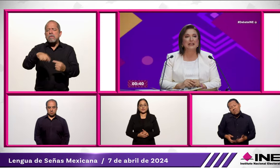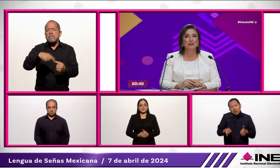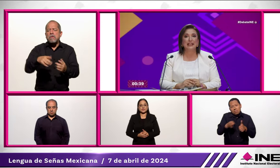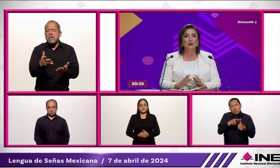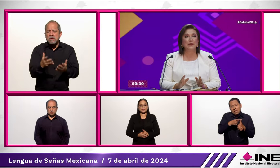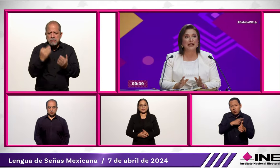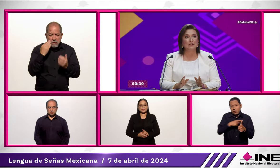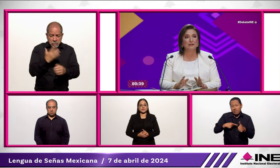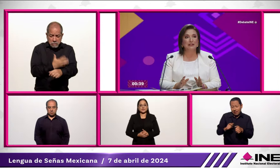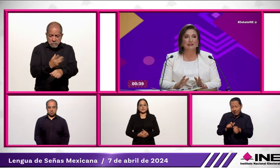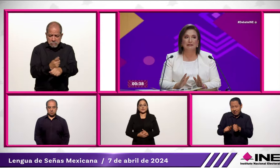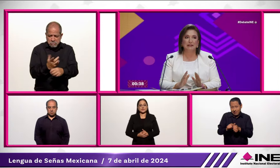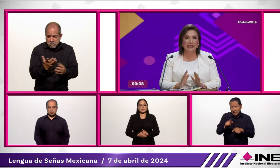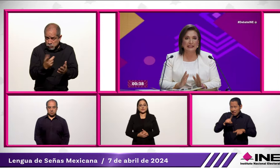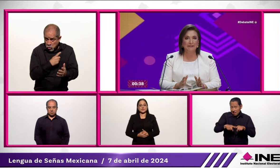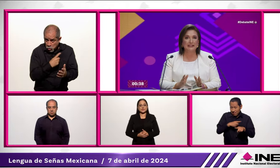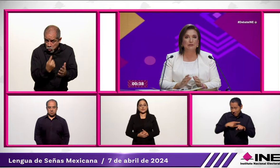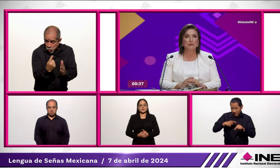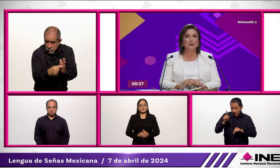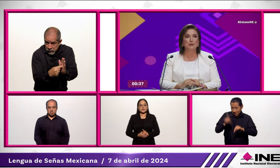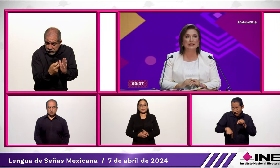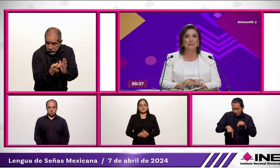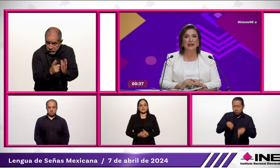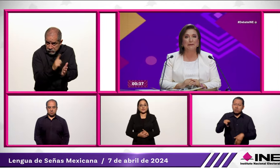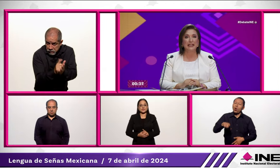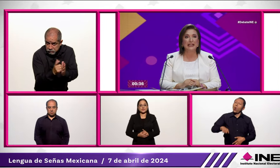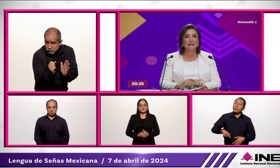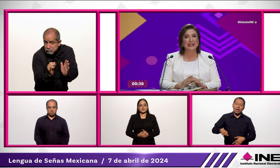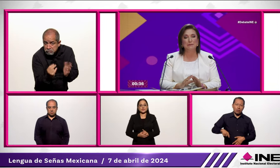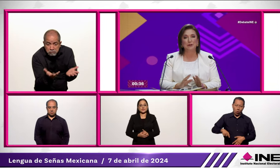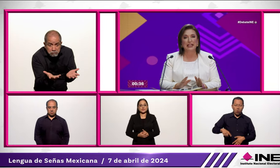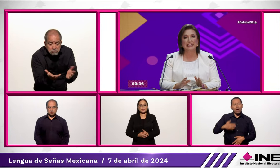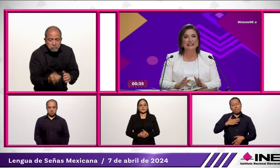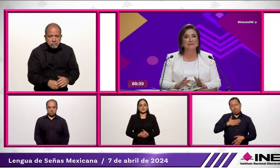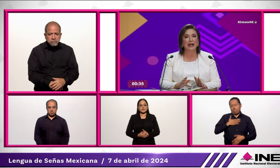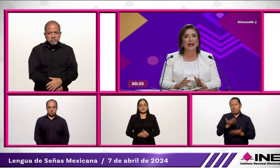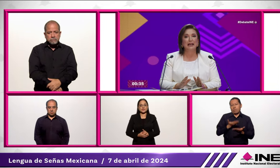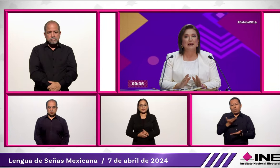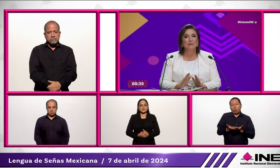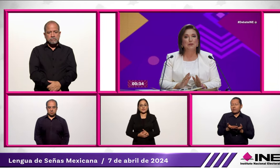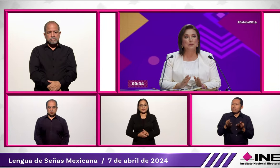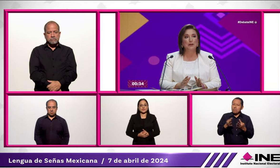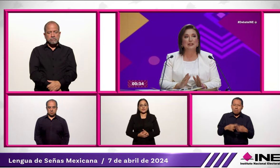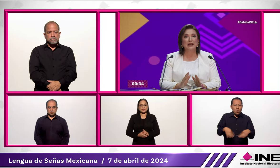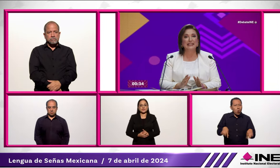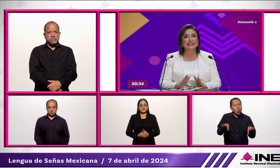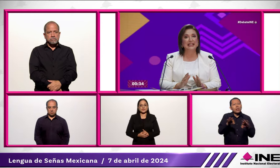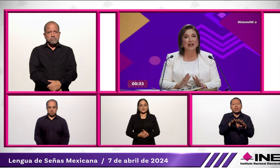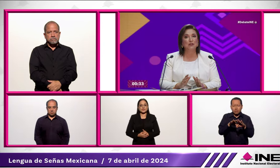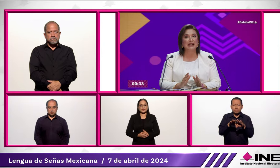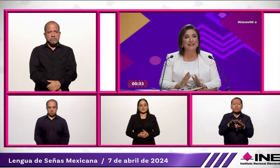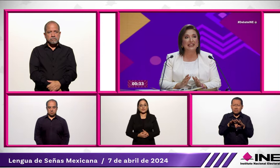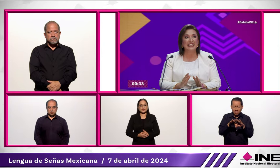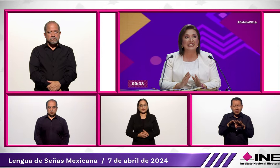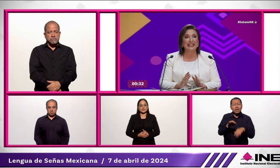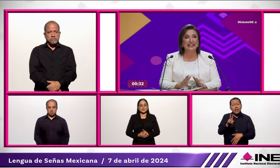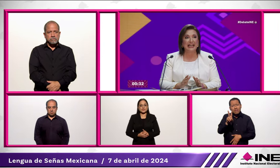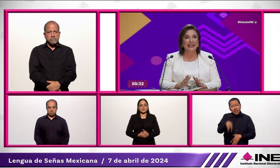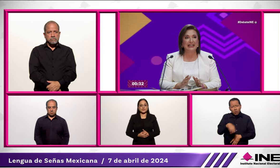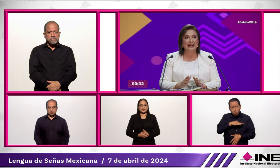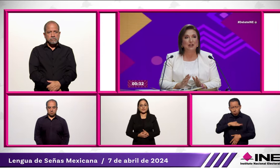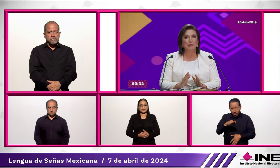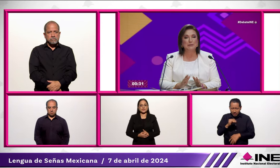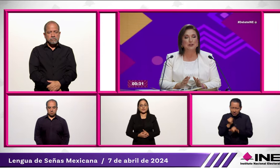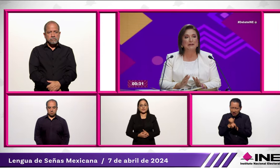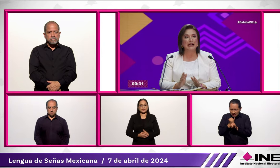el efectivo es el gobierno. Esa va a ser una propuesta para mí importantísima. Por supuesto que existe la contabilidad en